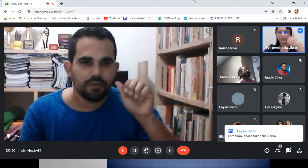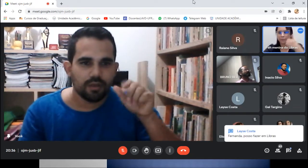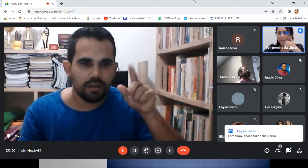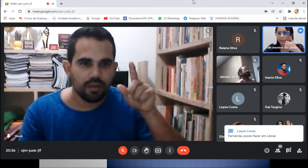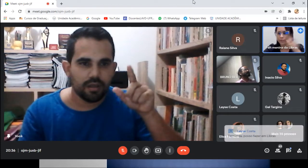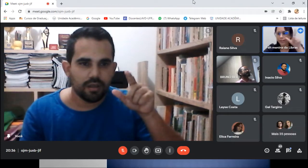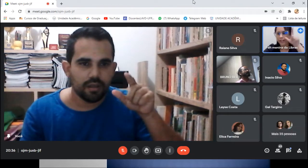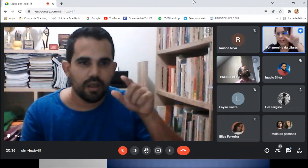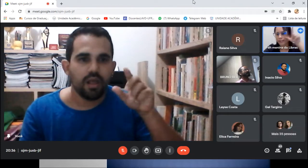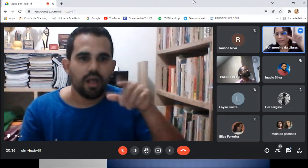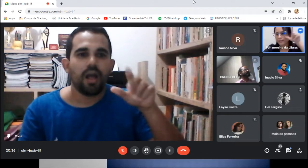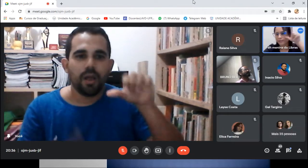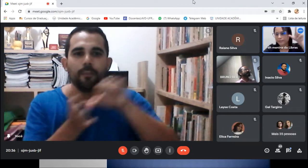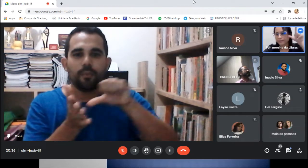Pode trocar, Laís.